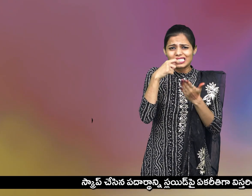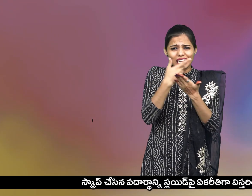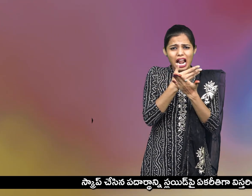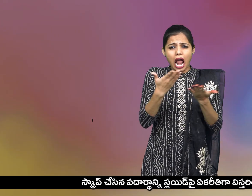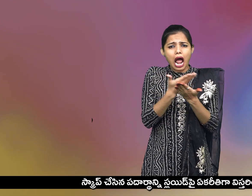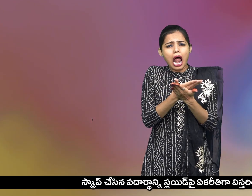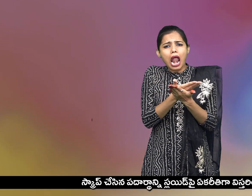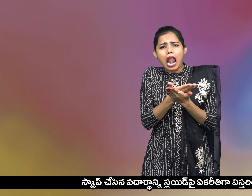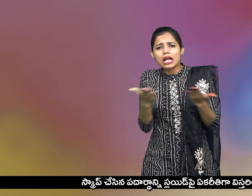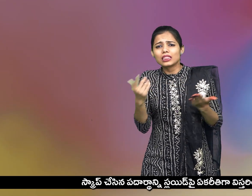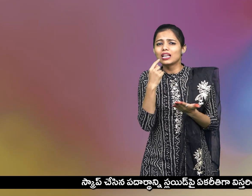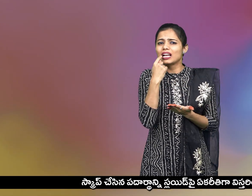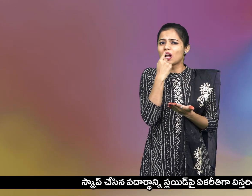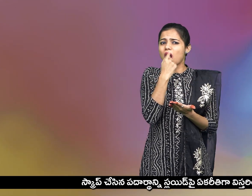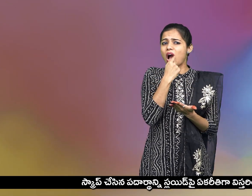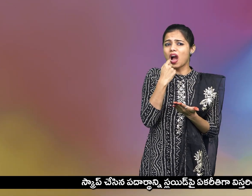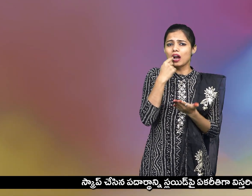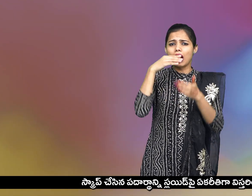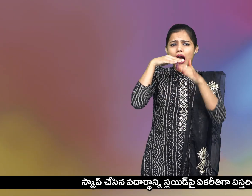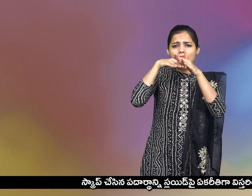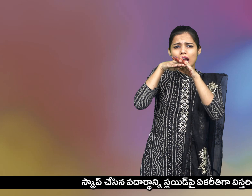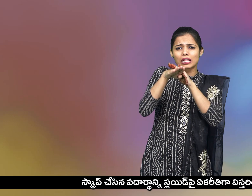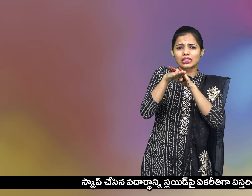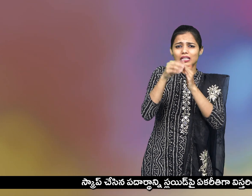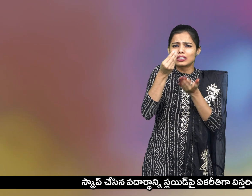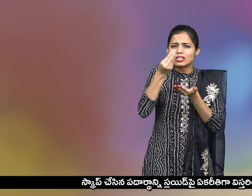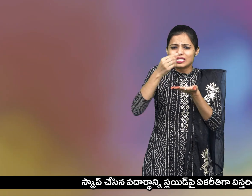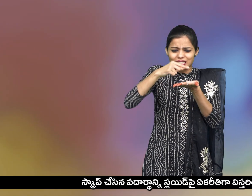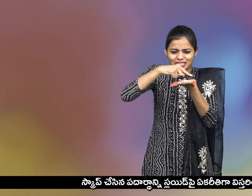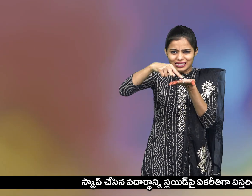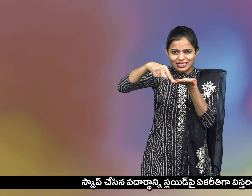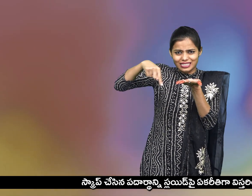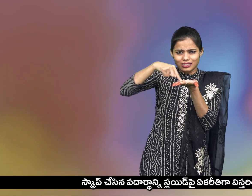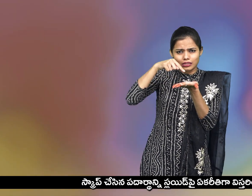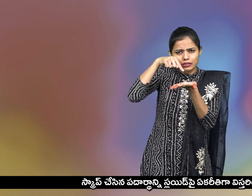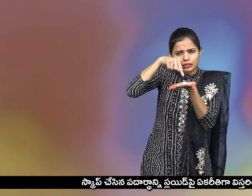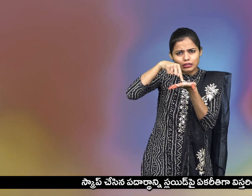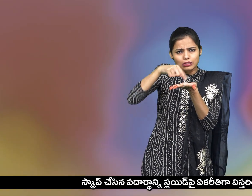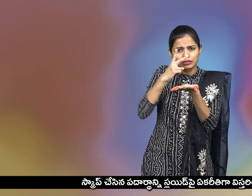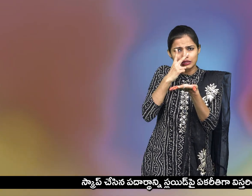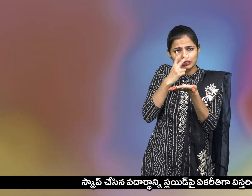స్క్రాప్ చేసిన పదార్థాన్ని స్లైడ్పై ఏకరీతిగా విస్తరించాలి.